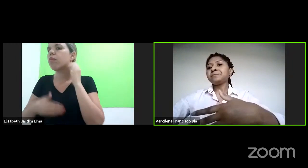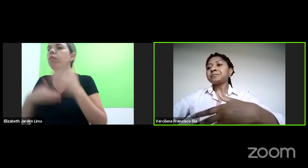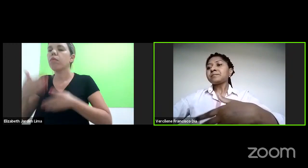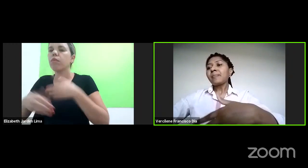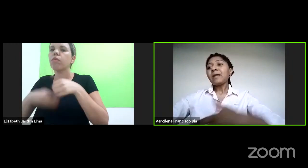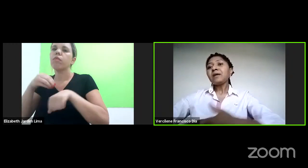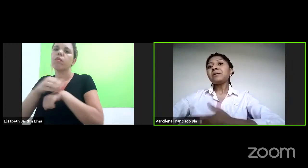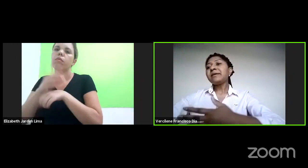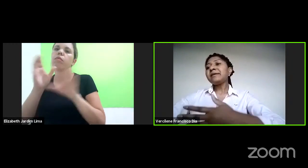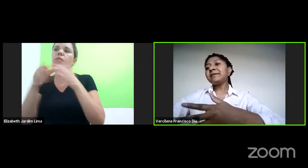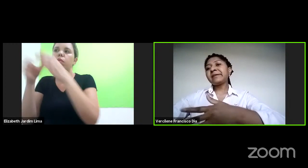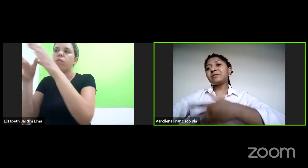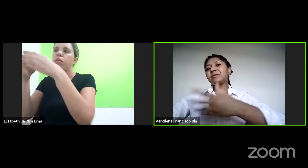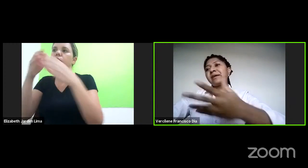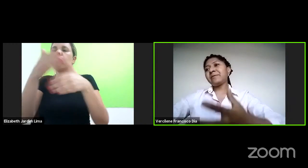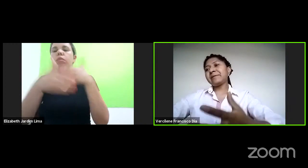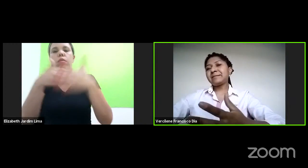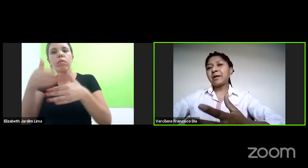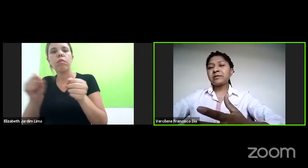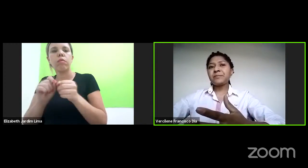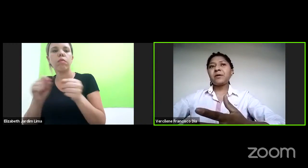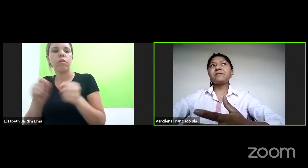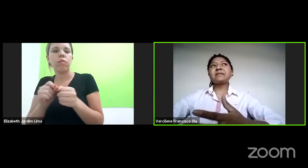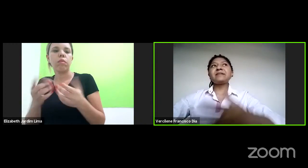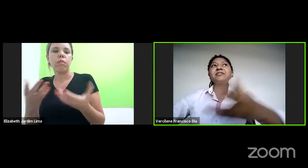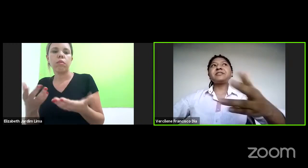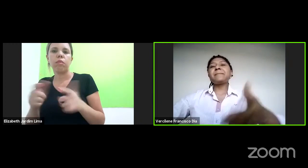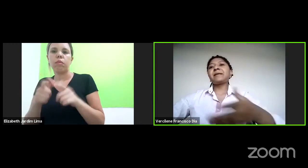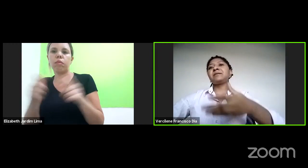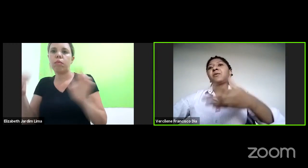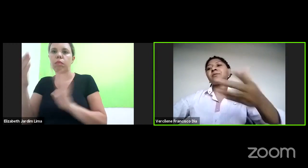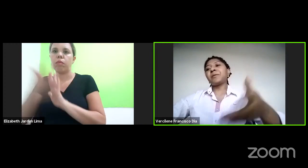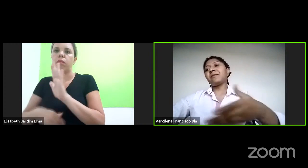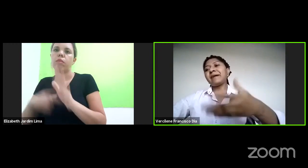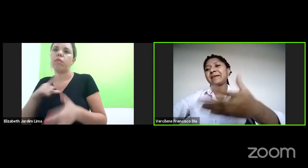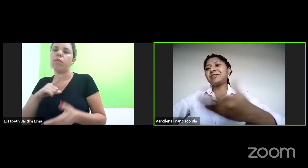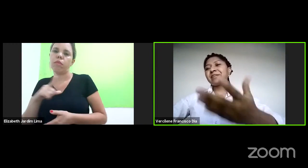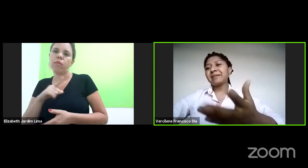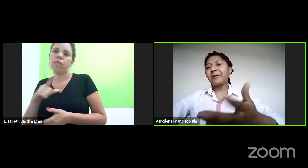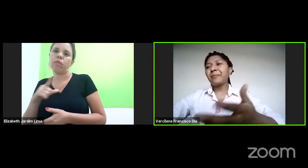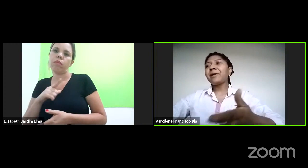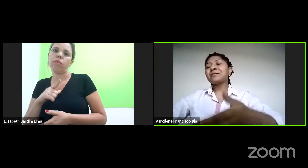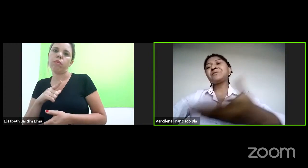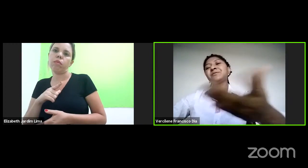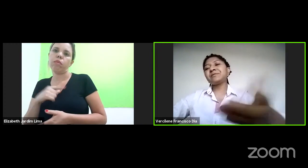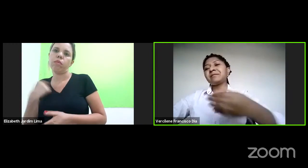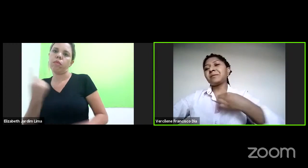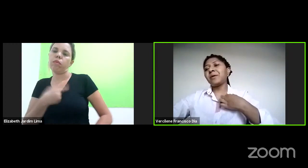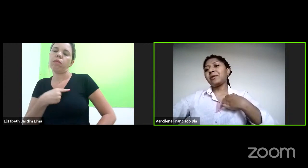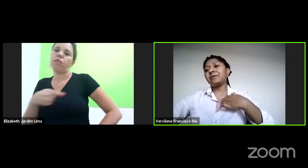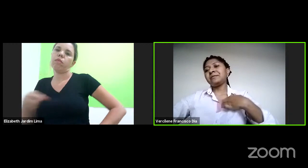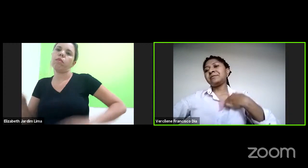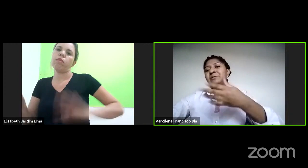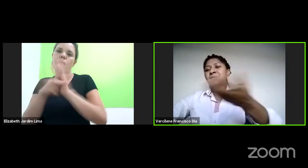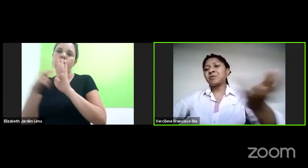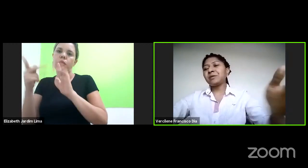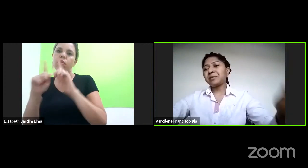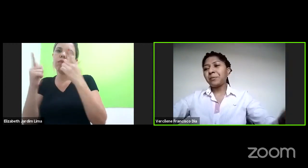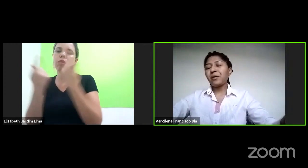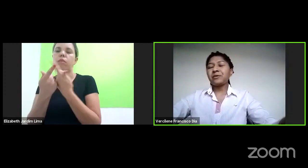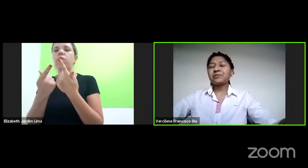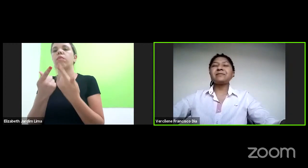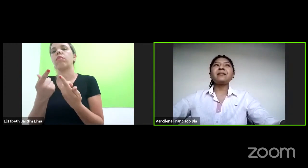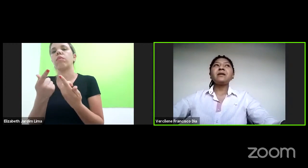territórios, e tanto que é uma das maiores provas que a gente tem para, enquanto provar que a gente é quilombola, são os